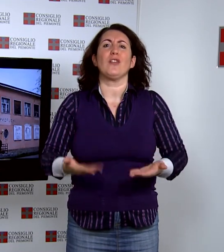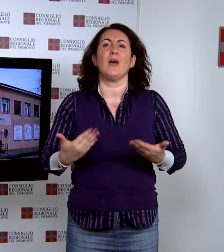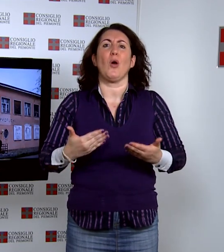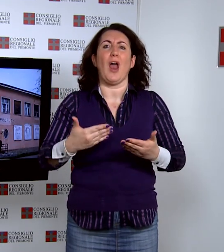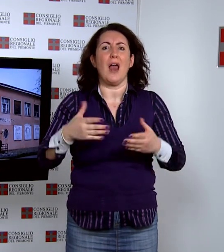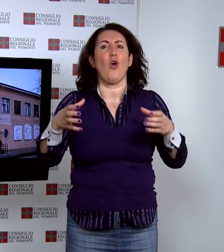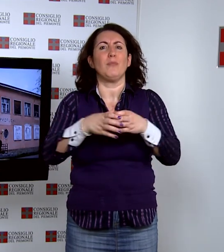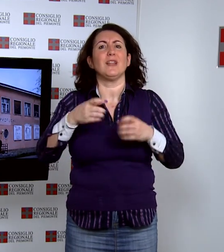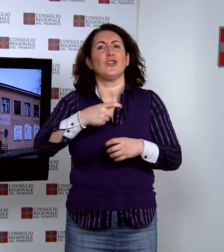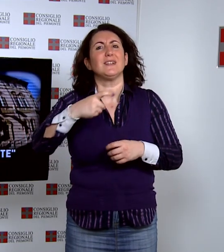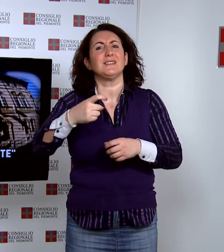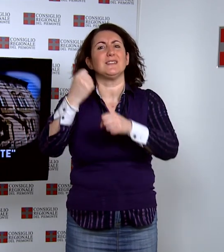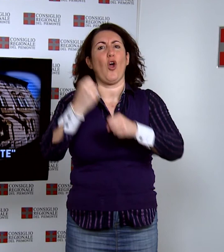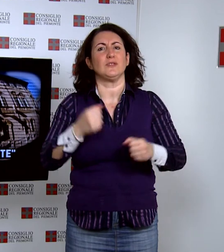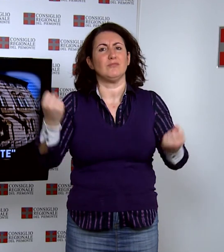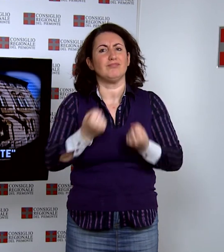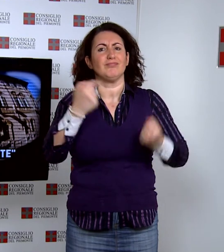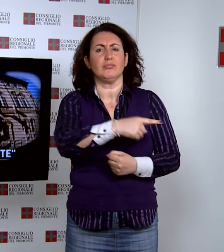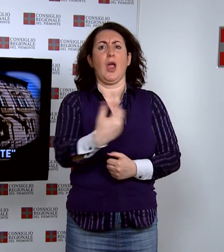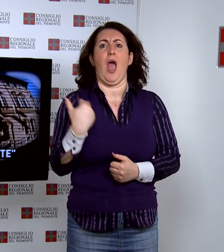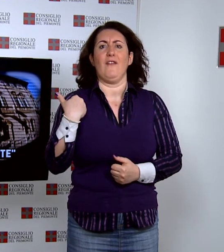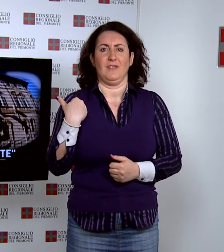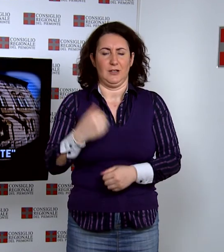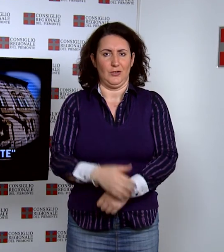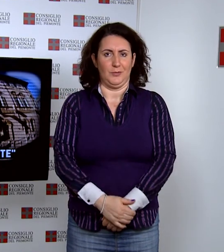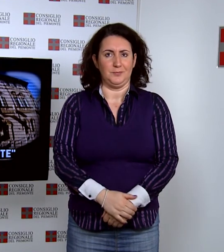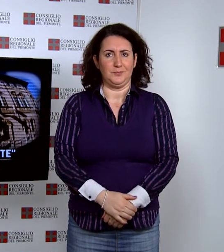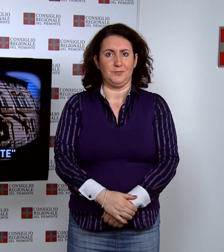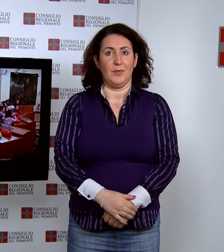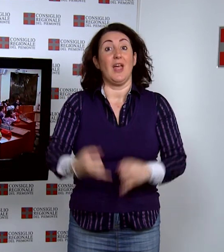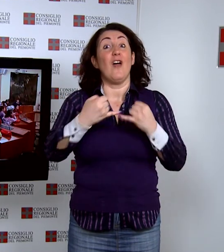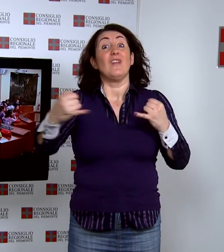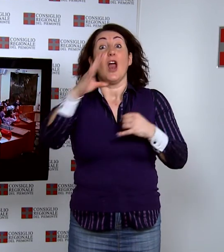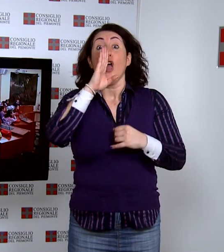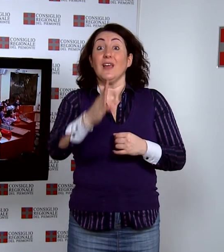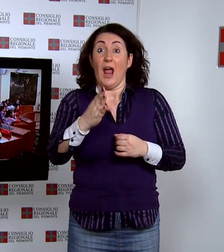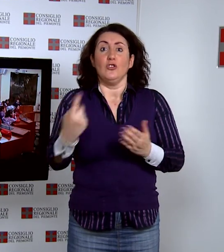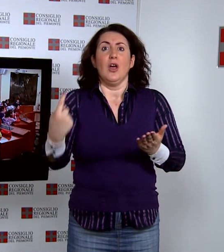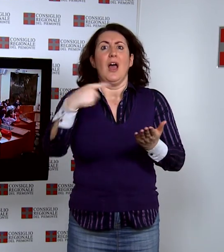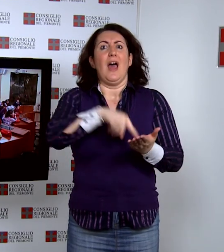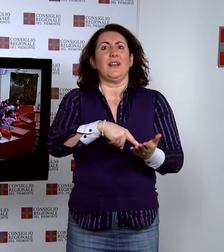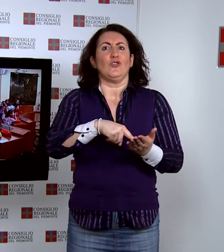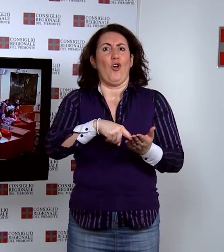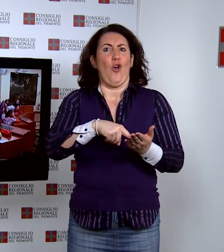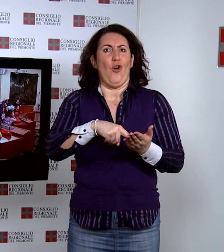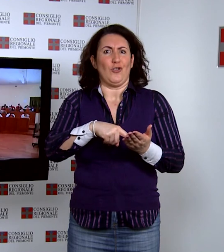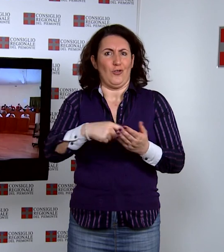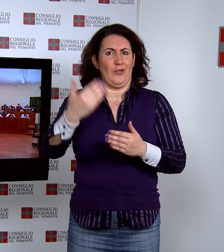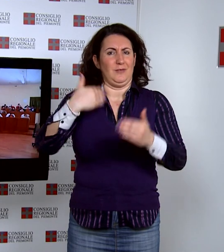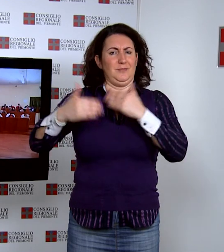e Costituzione. Filo diretto, ritorno al mittente. Il 16 aprile a Palazzo Lascaris per il ciclo Filo diretto